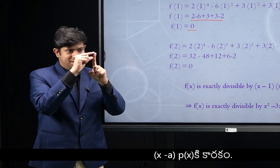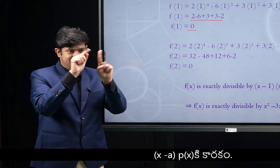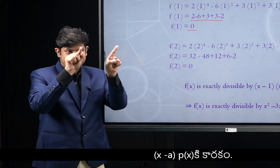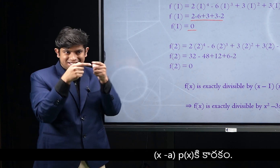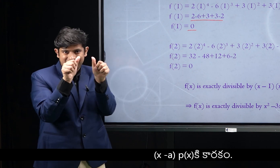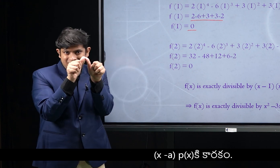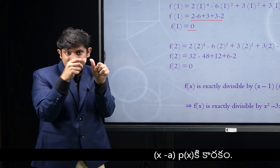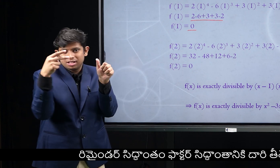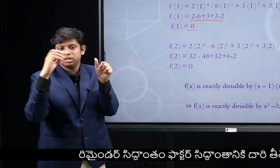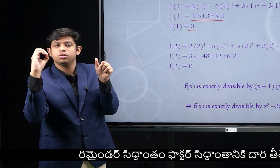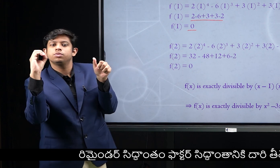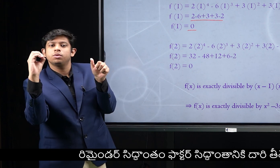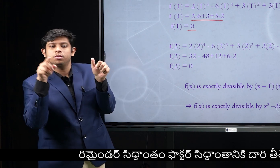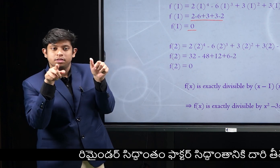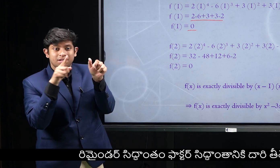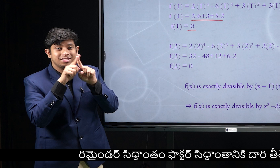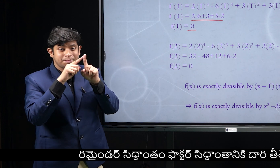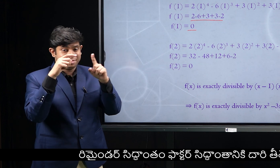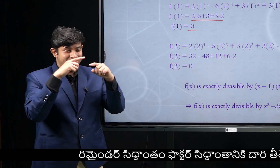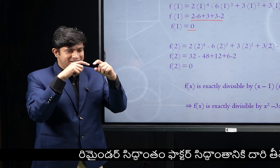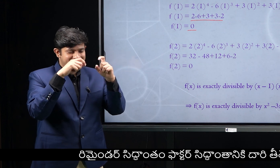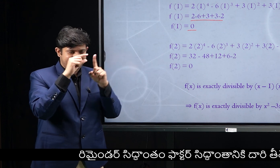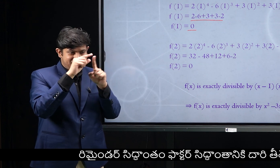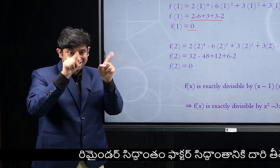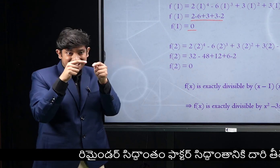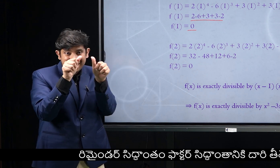xకి కారకం. రిమైండర్ సిద్ధాంతం ఫ్యాక్టర్ సిద్ధాంతానికి దారితీస్తుంది.